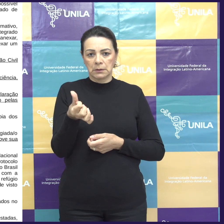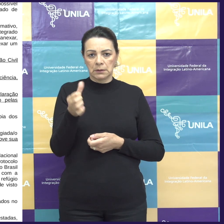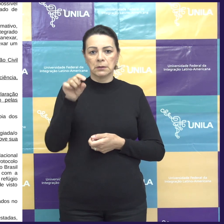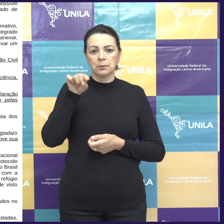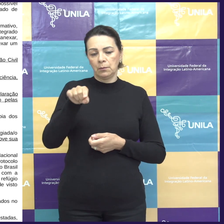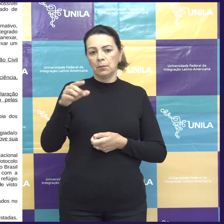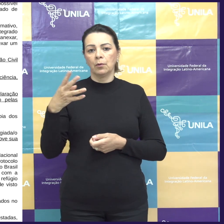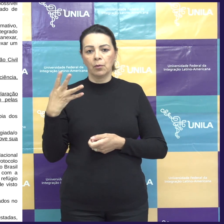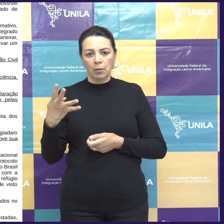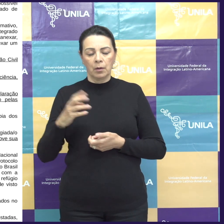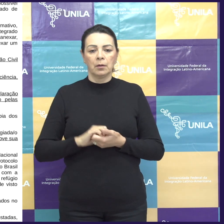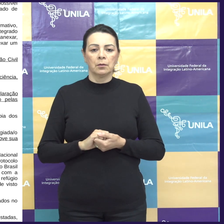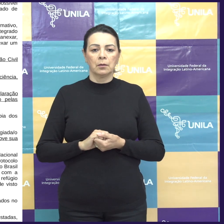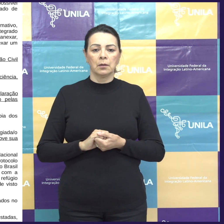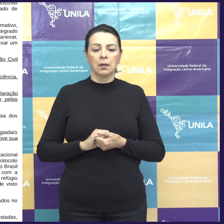4.10.6.4